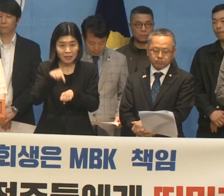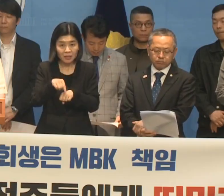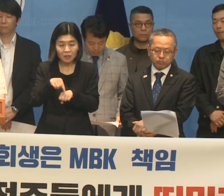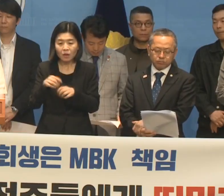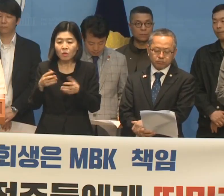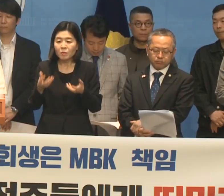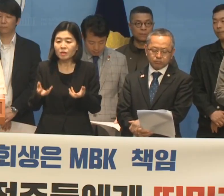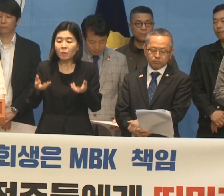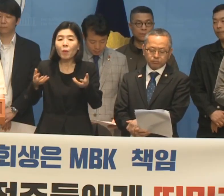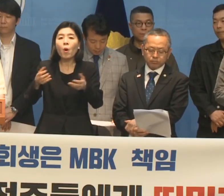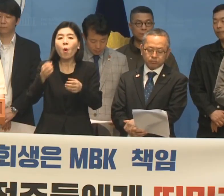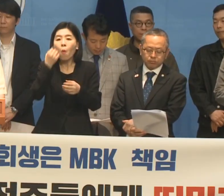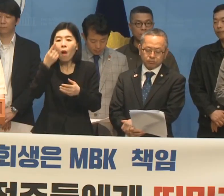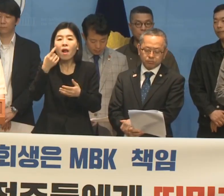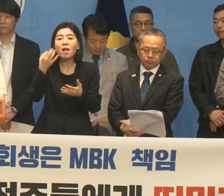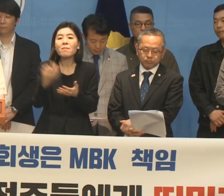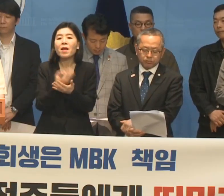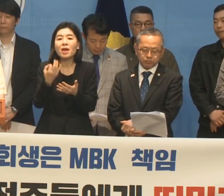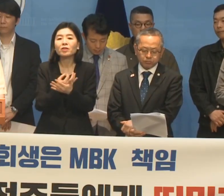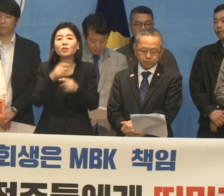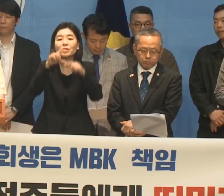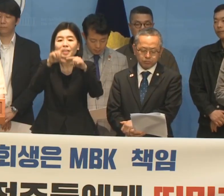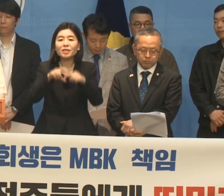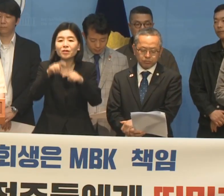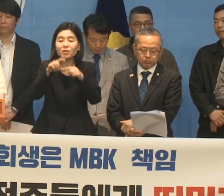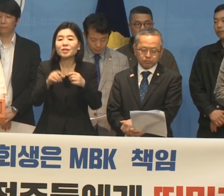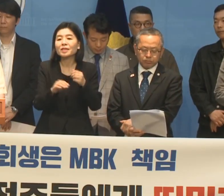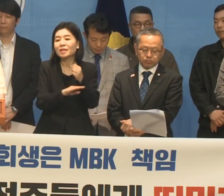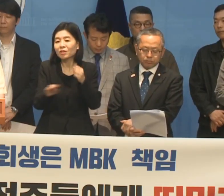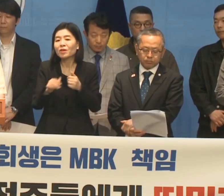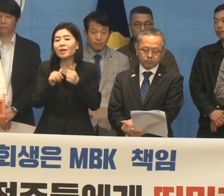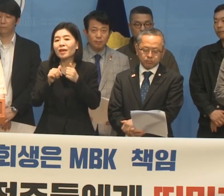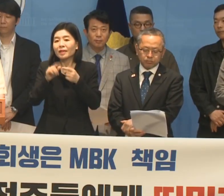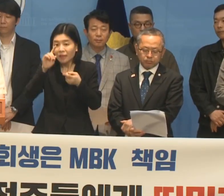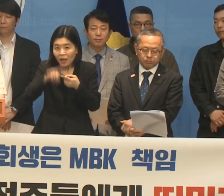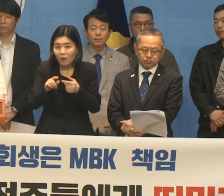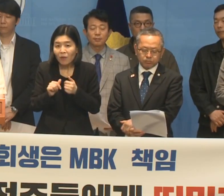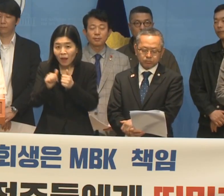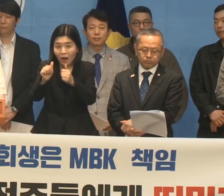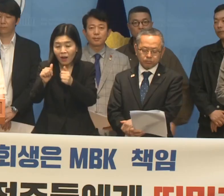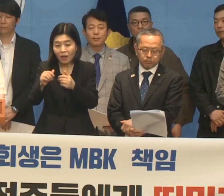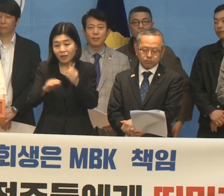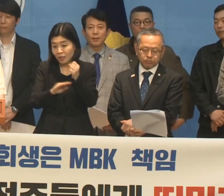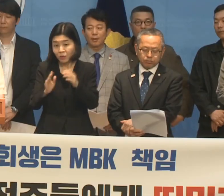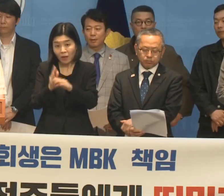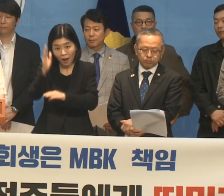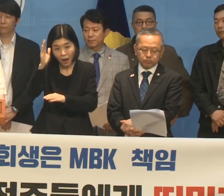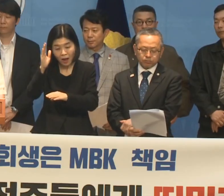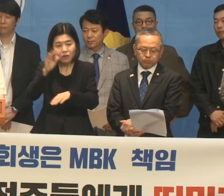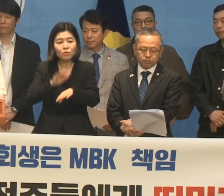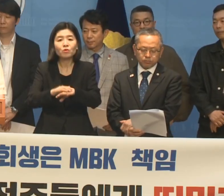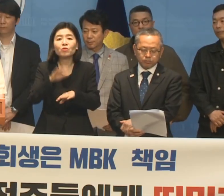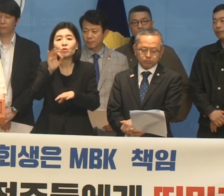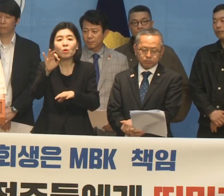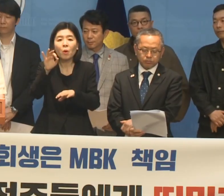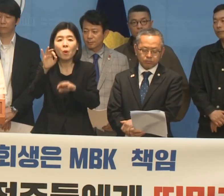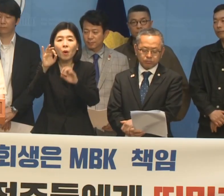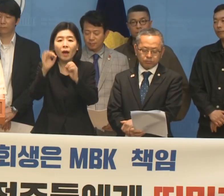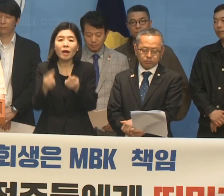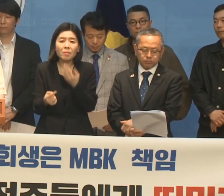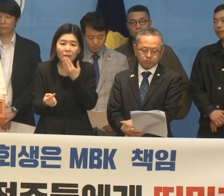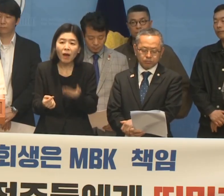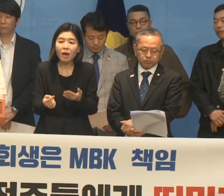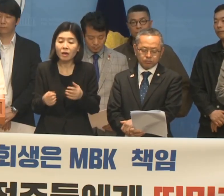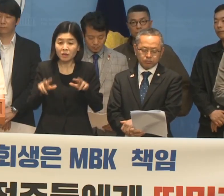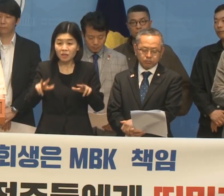입점업체의 월 매출을 기준으로 일정 매출액을 정해놓고 그 기준을 초과할 경우 일부 수수료가 낮아지는 구조이지만 오히려